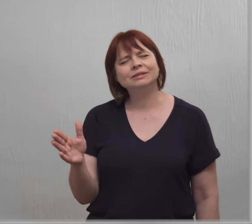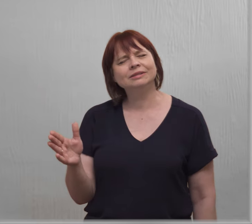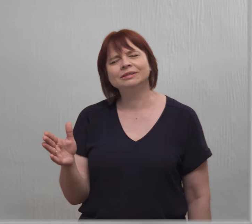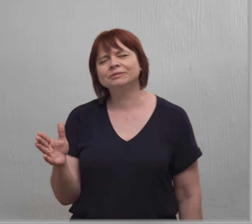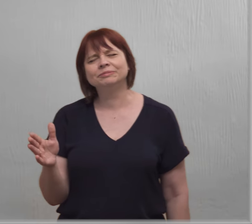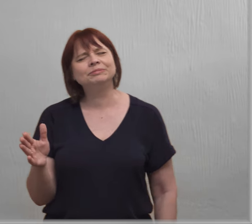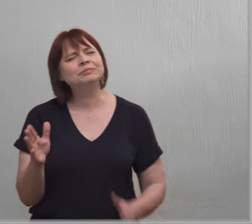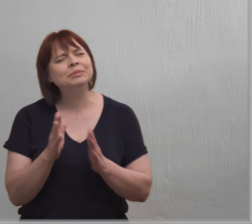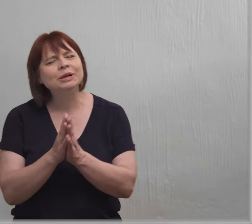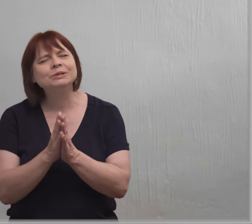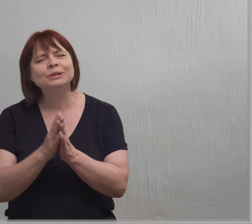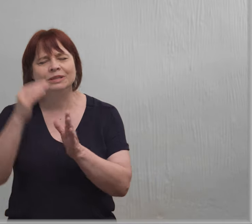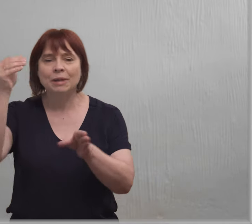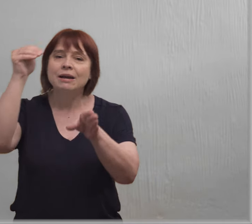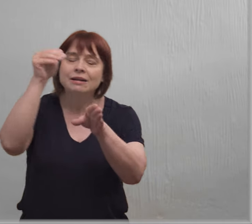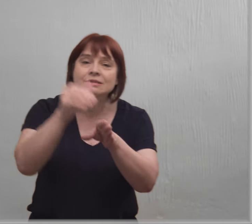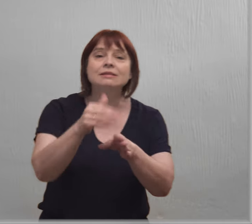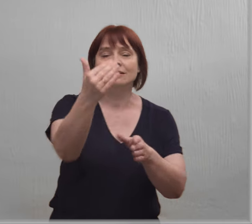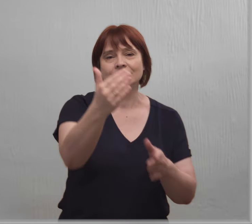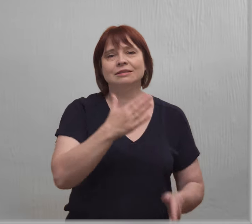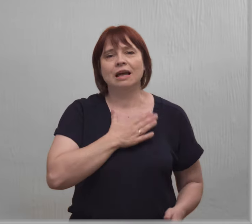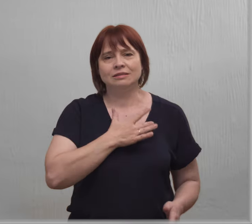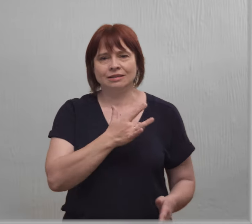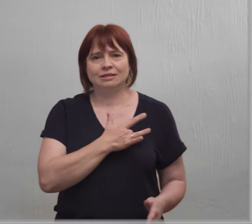Господь, я прошу Тебя, коснись наших сердец.